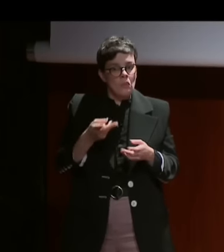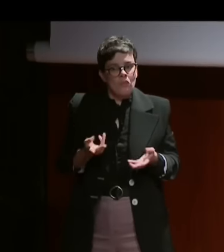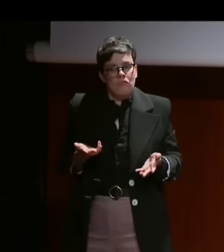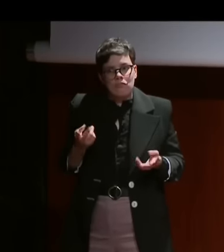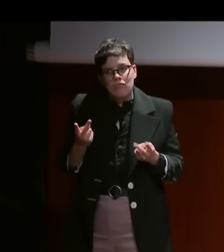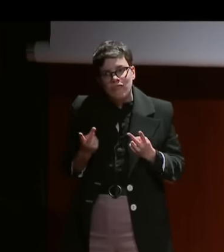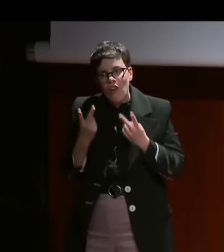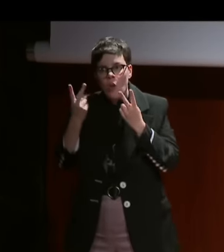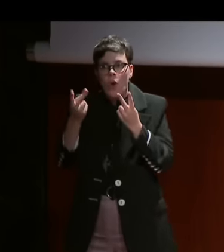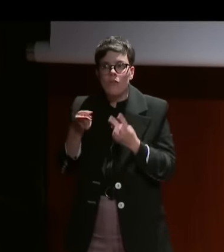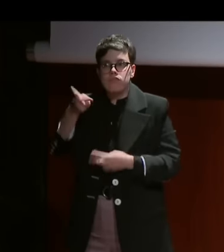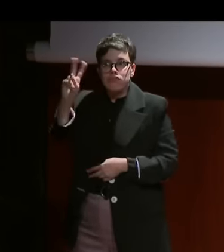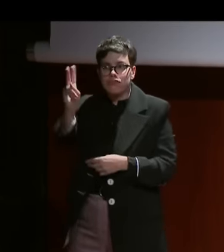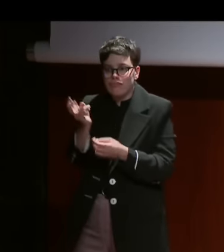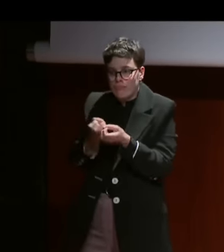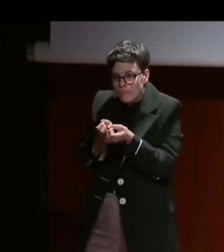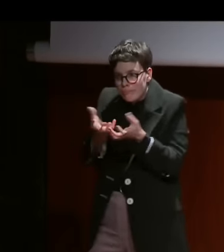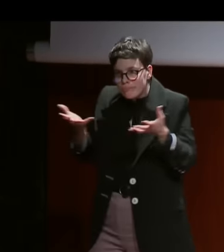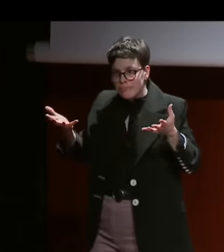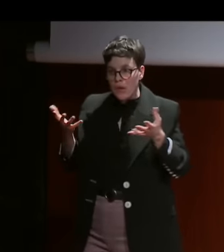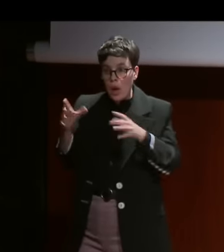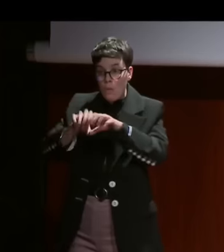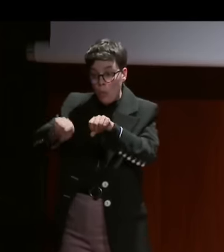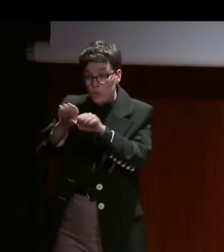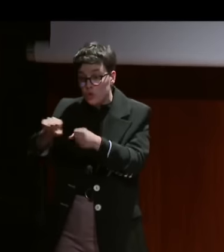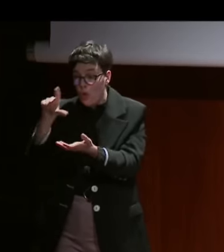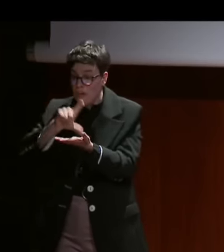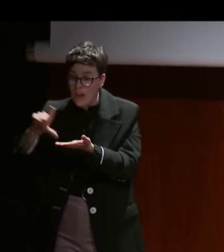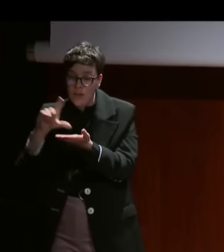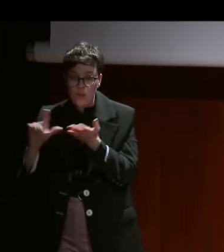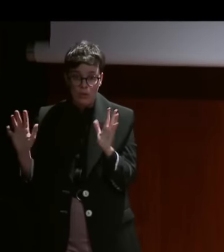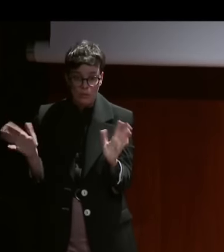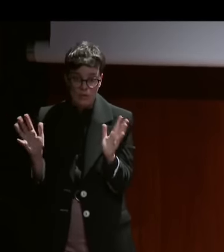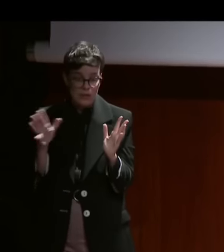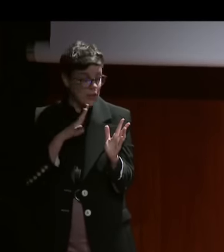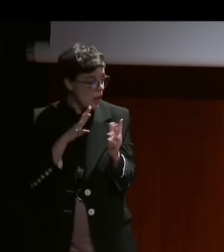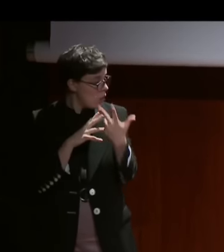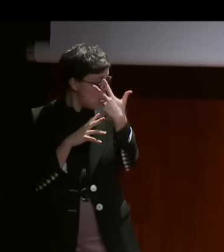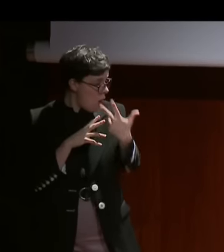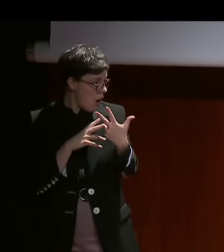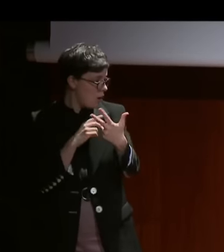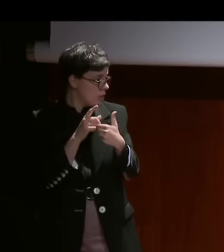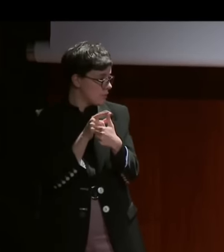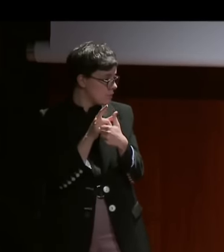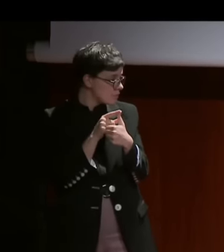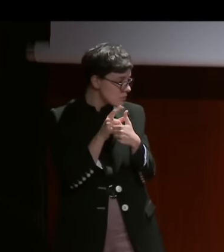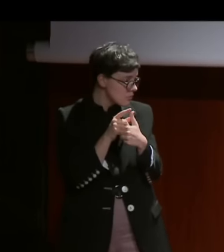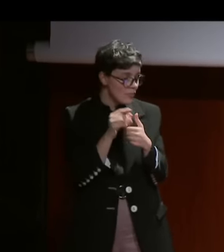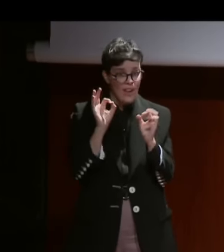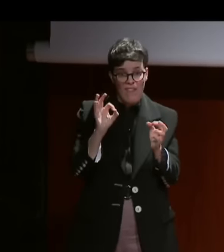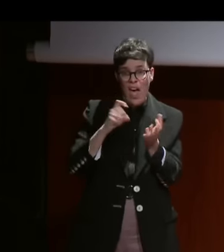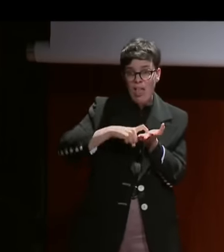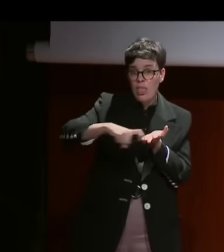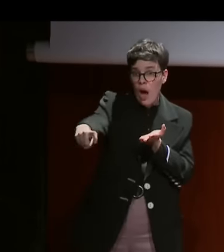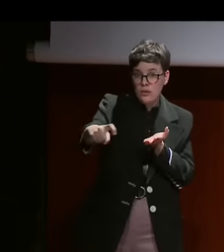Alors, il y a un petit peu trois raisons. D'abord, valoriser et développer les productions littéraires en langue des